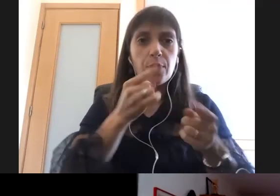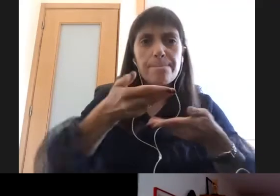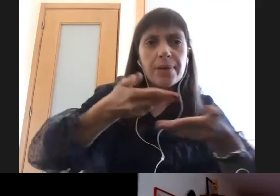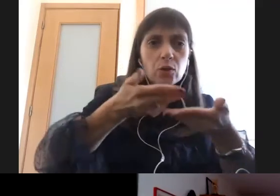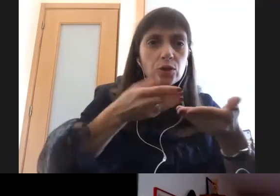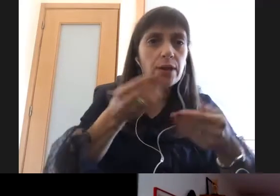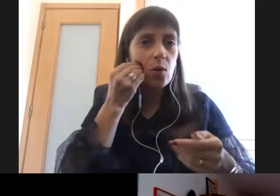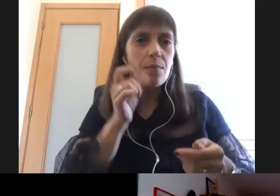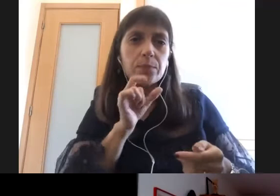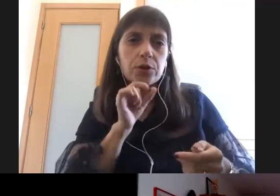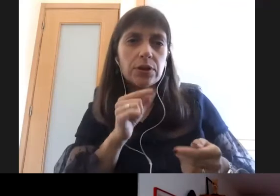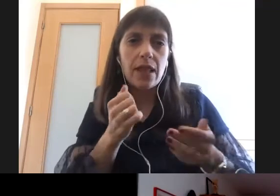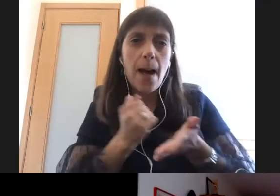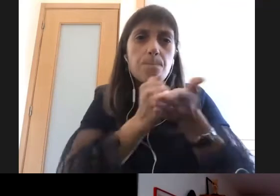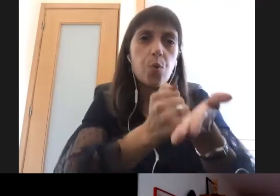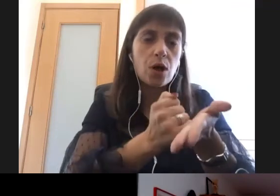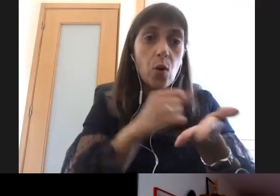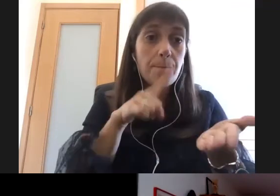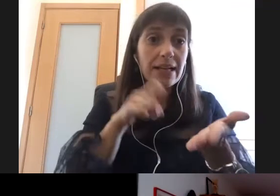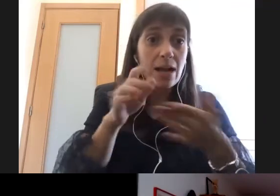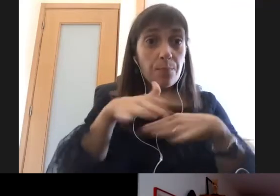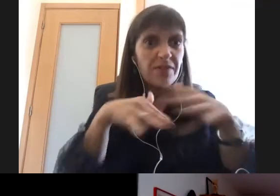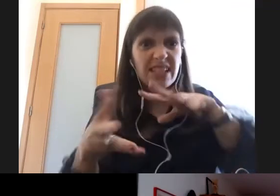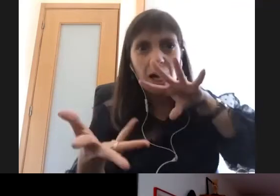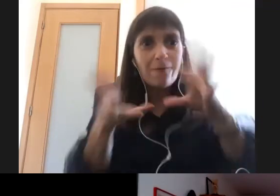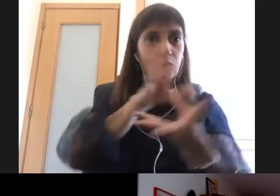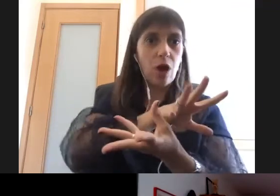ajuda americana para fazer uma revolução. Enfim,